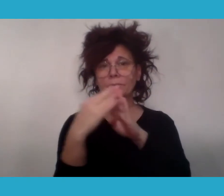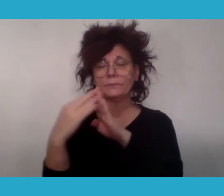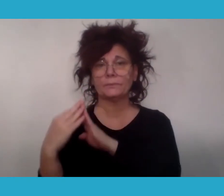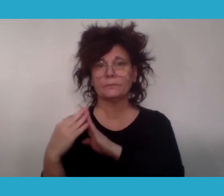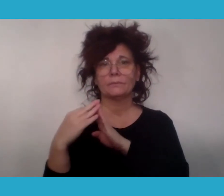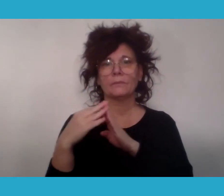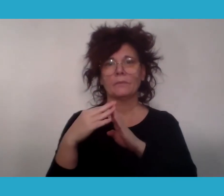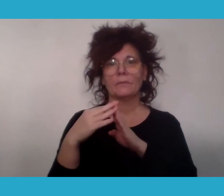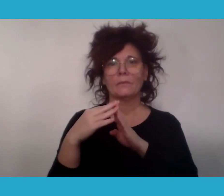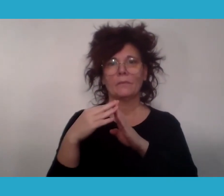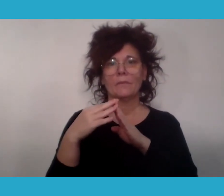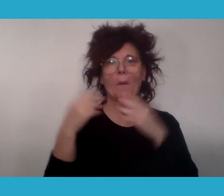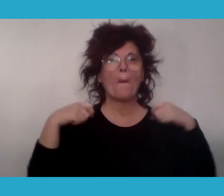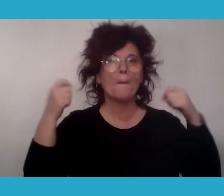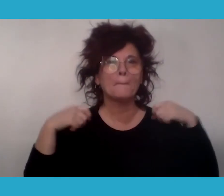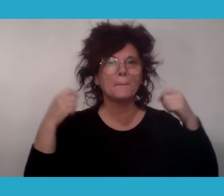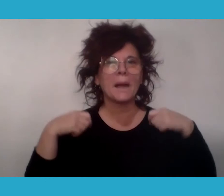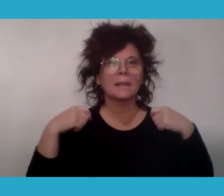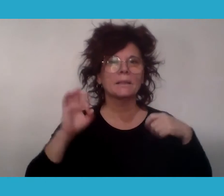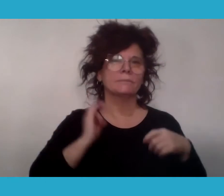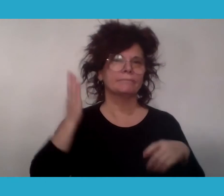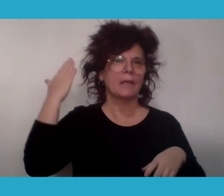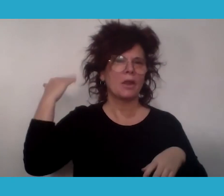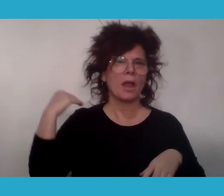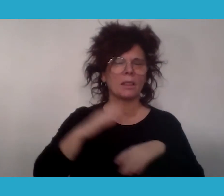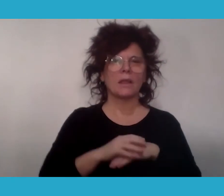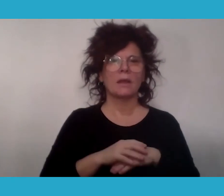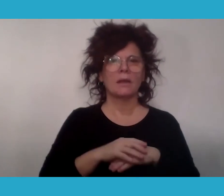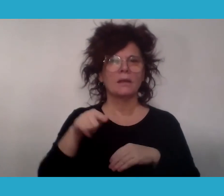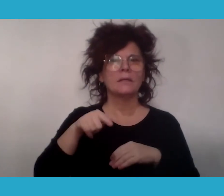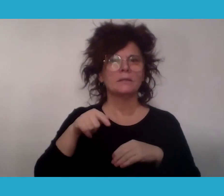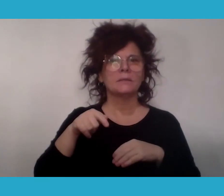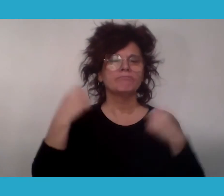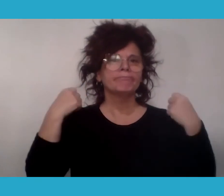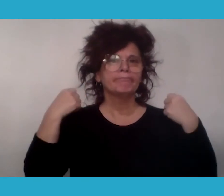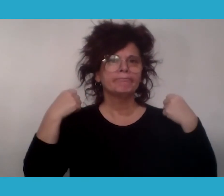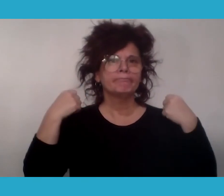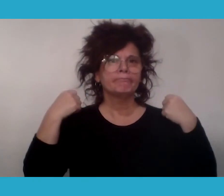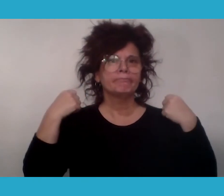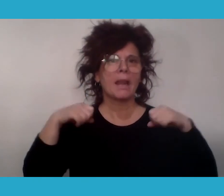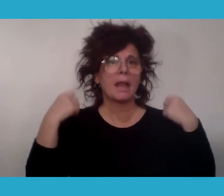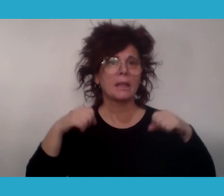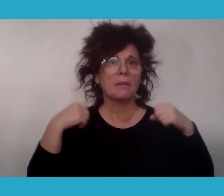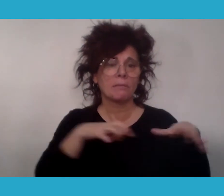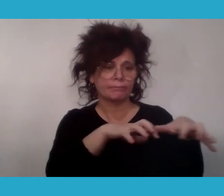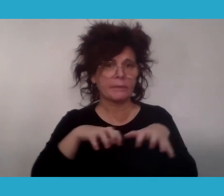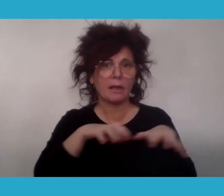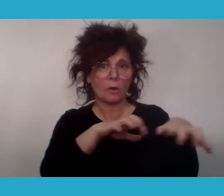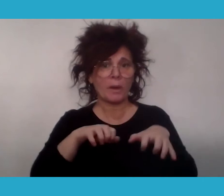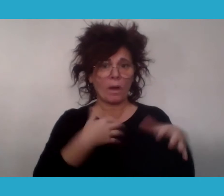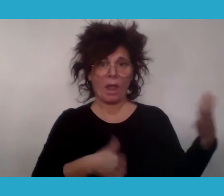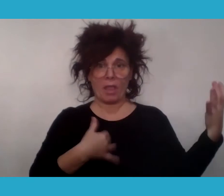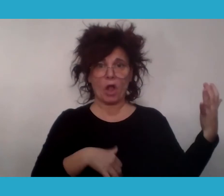antiguas prácticas ancestrales en cuanto a la economía de sustento. Es la única actividad agropecuaria que queda en Cosquín.